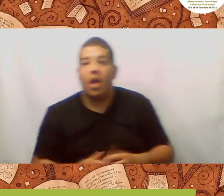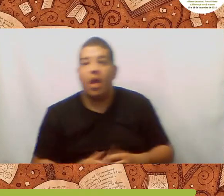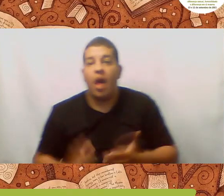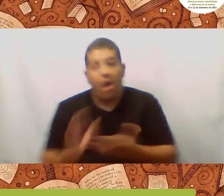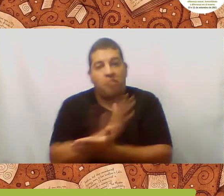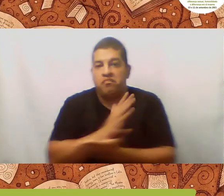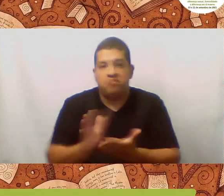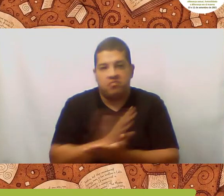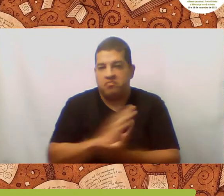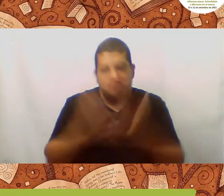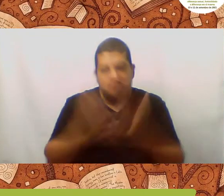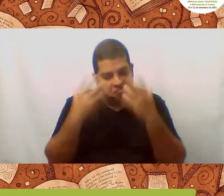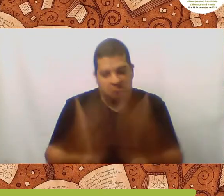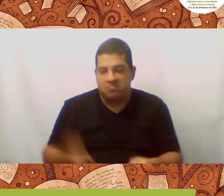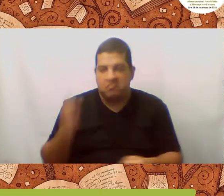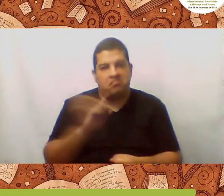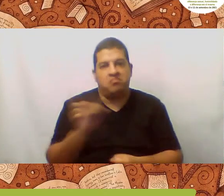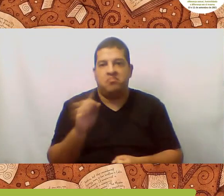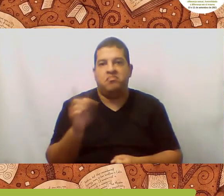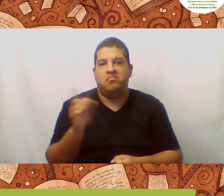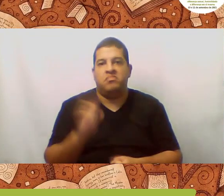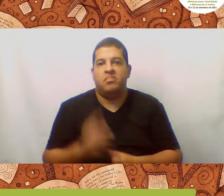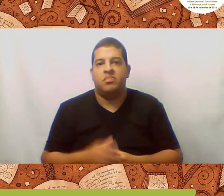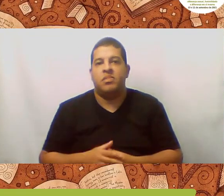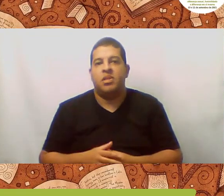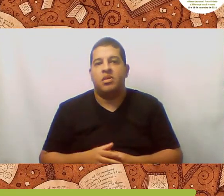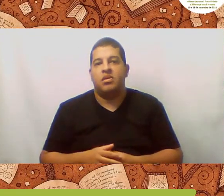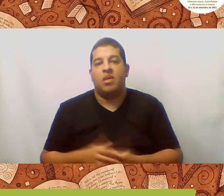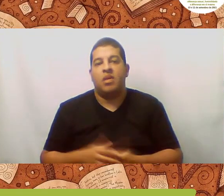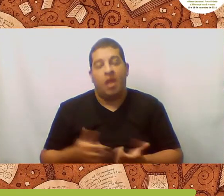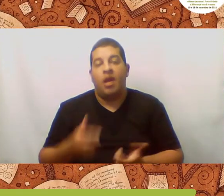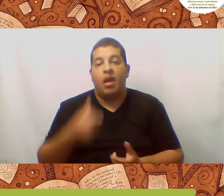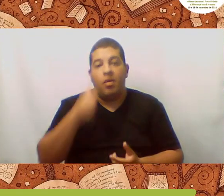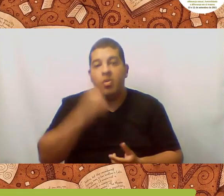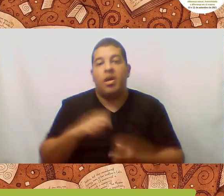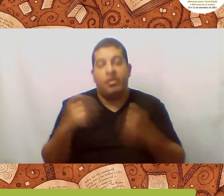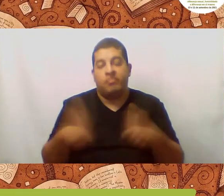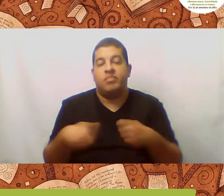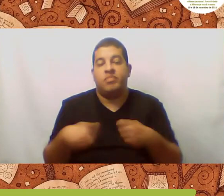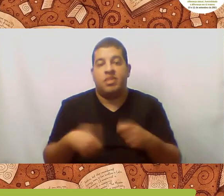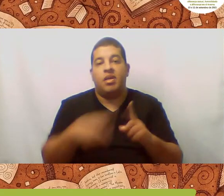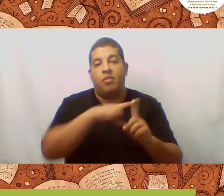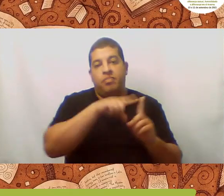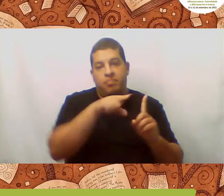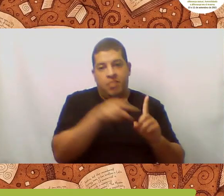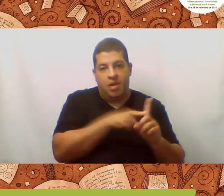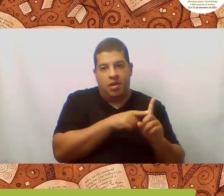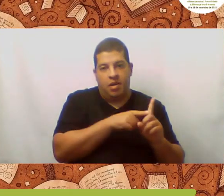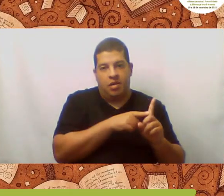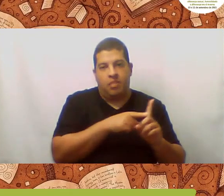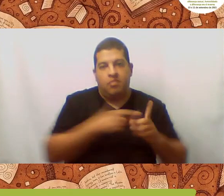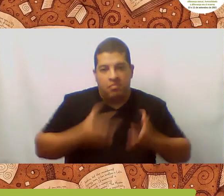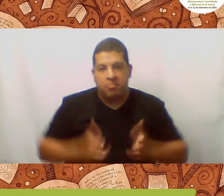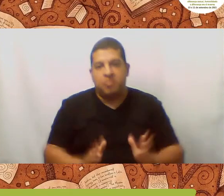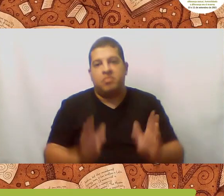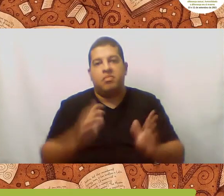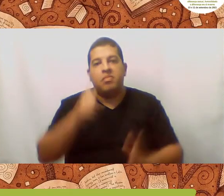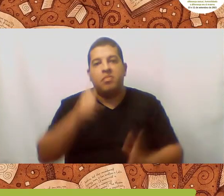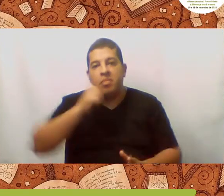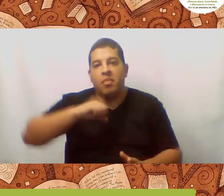Dentro dessa perspectiva de que a mulher tinha que ser mãe, né? Seria em razão disso, né, que as mulheres